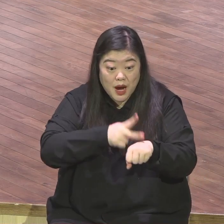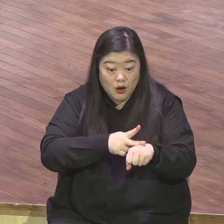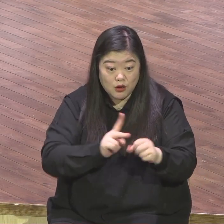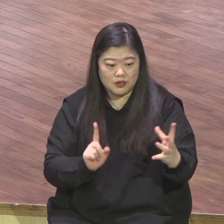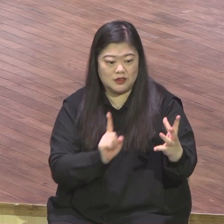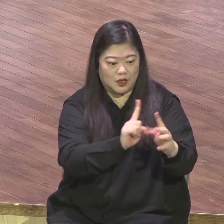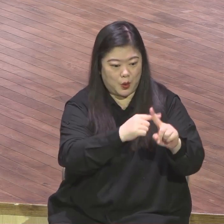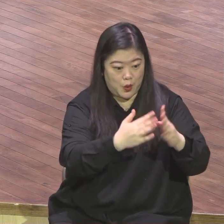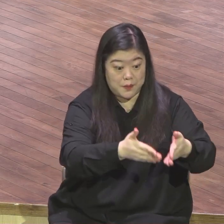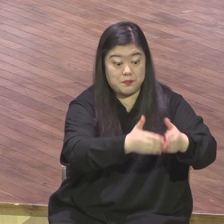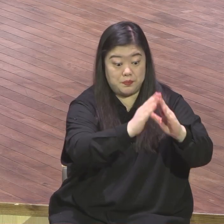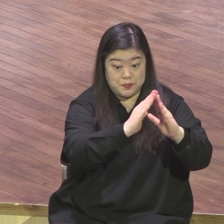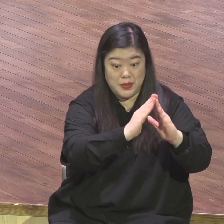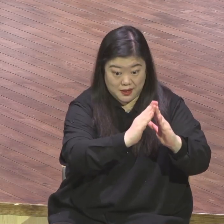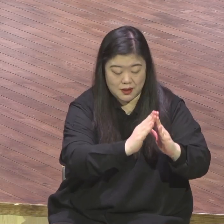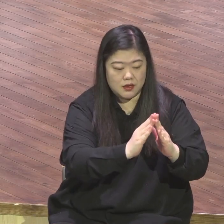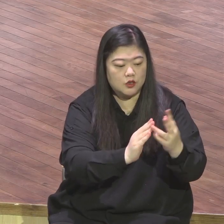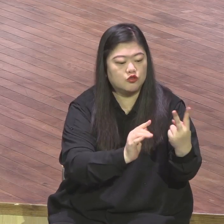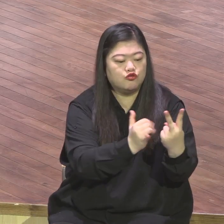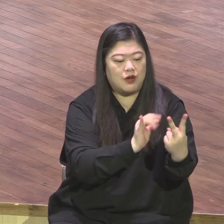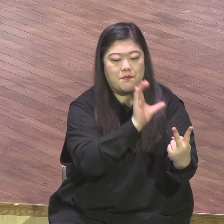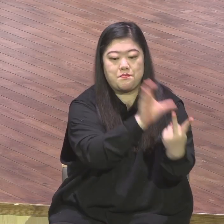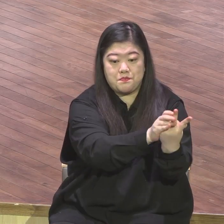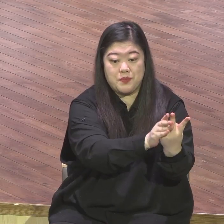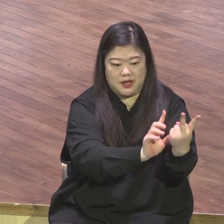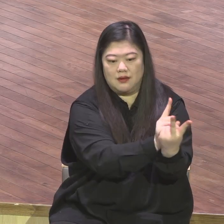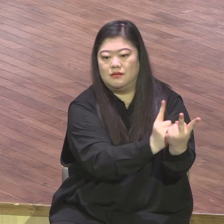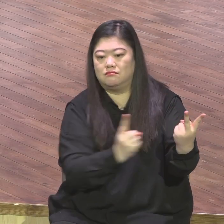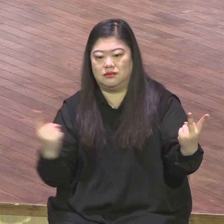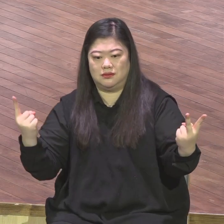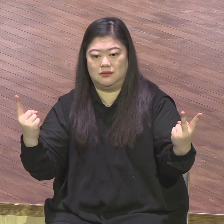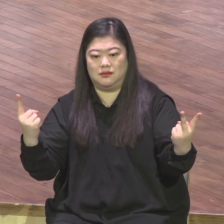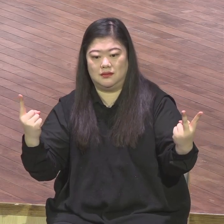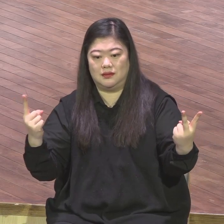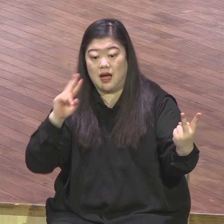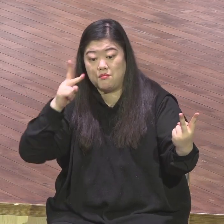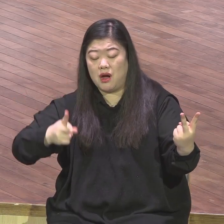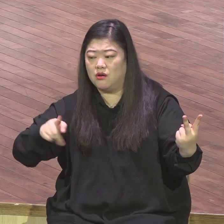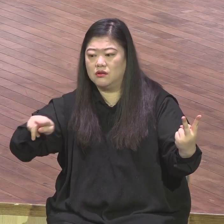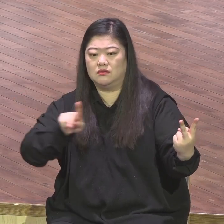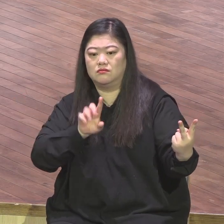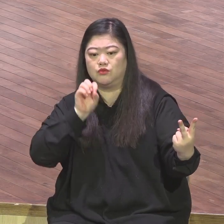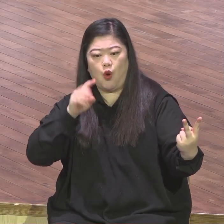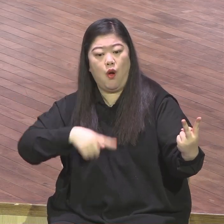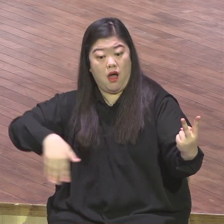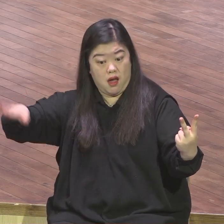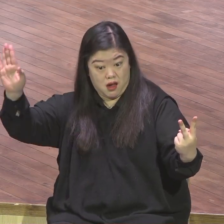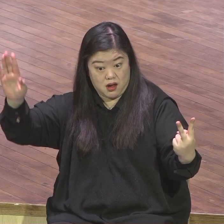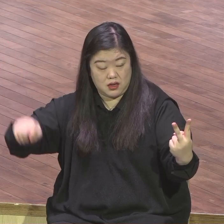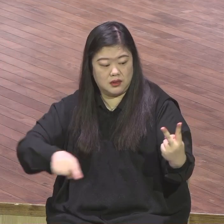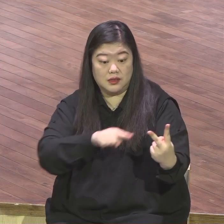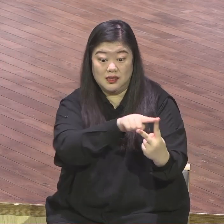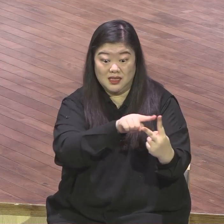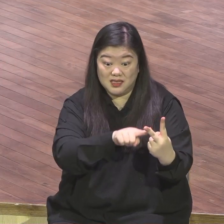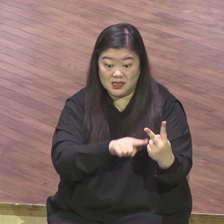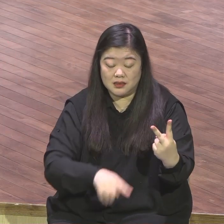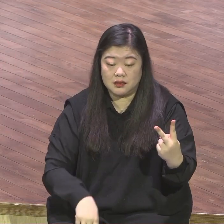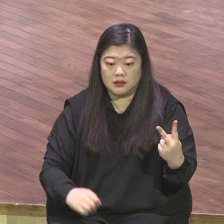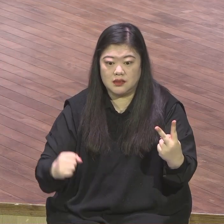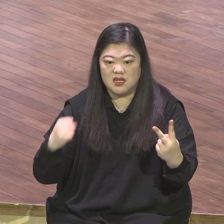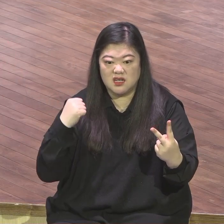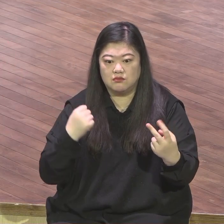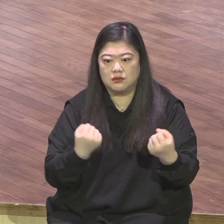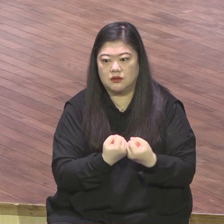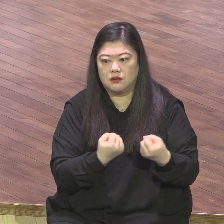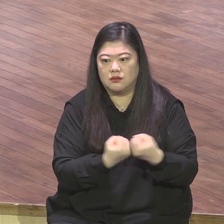이 소위 말해서 교회에서 가장 중요한 두 인물이요. 이 두 사람이 서로 간에 경쟁을 한다고.